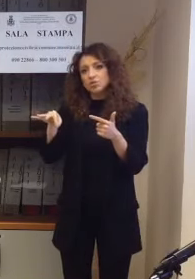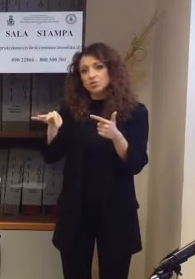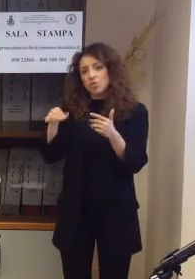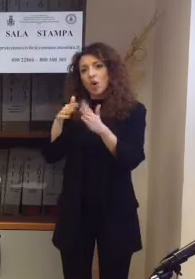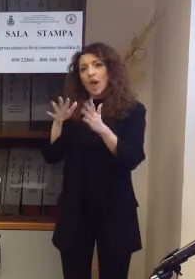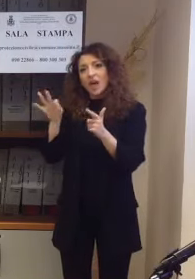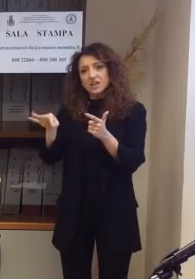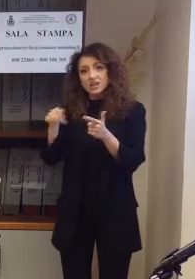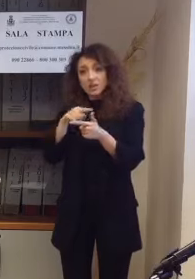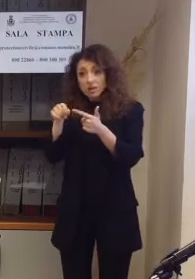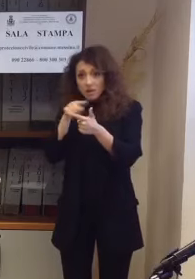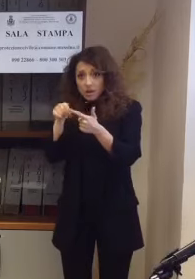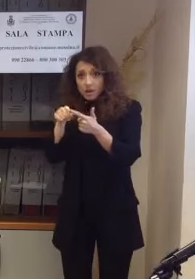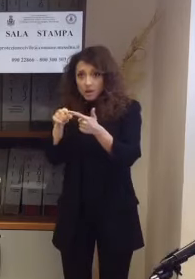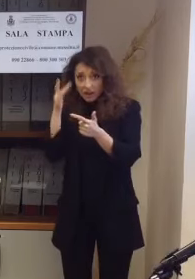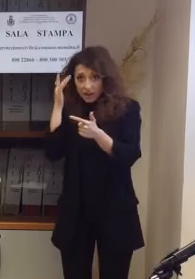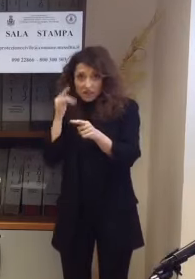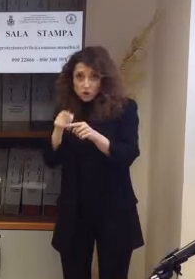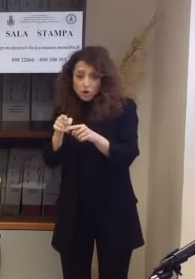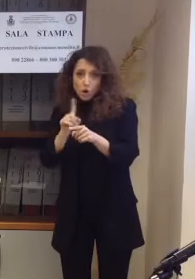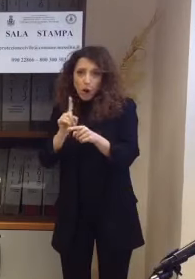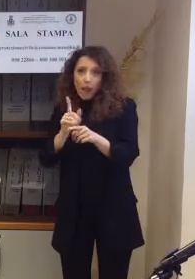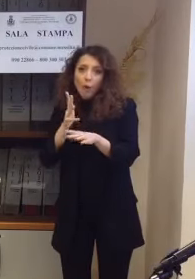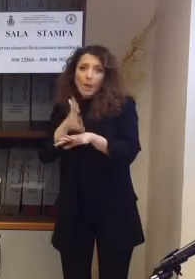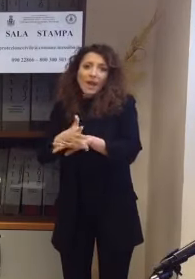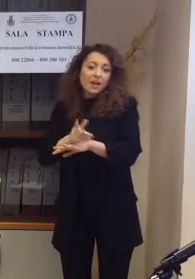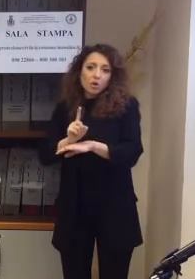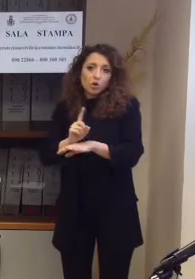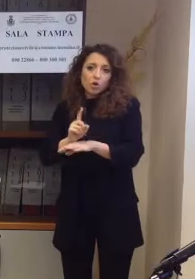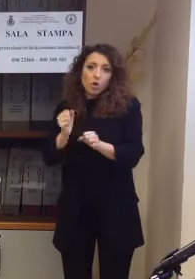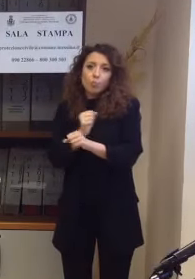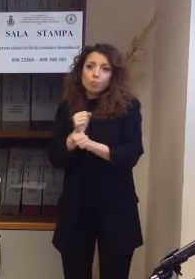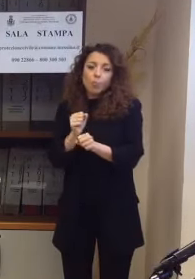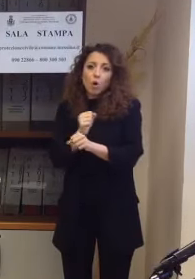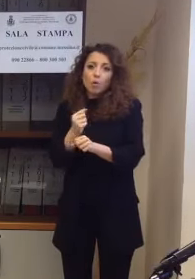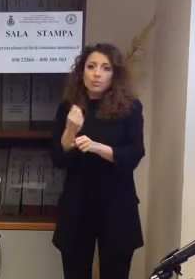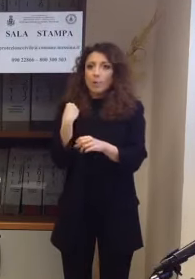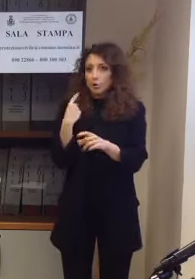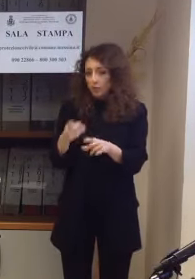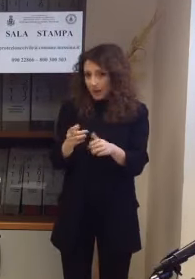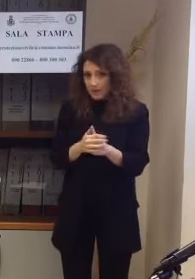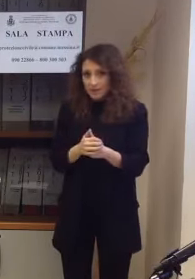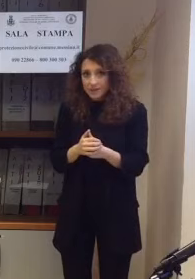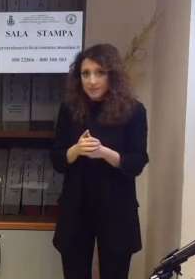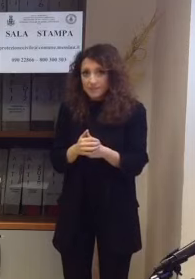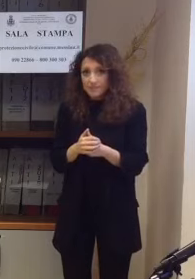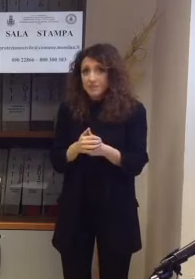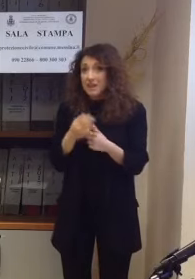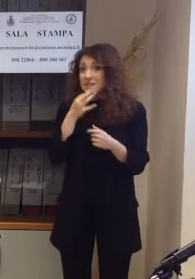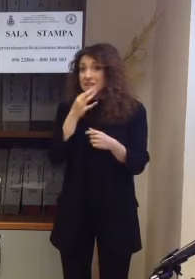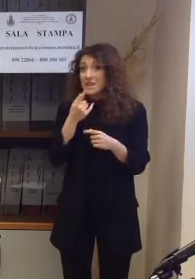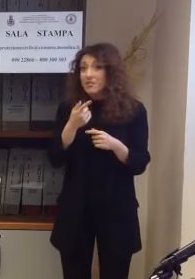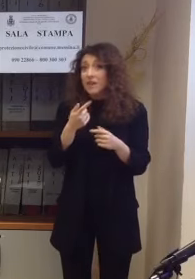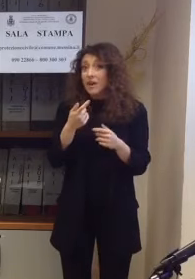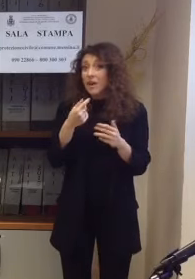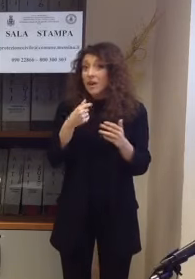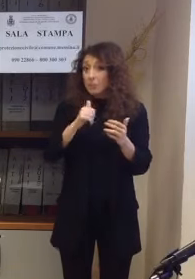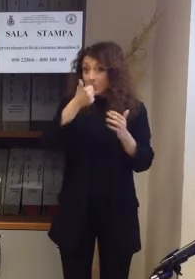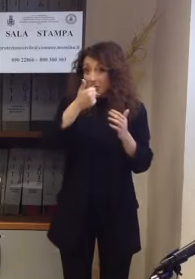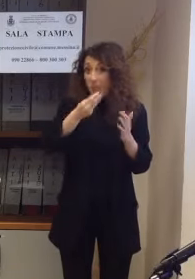dell'abitazione principale. Ecco cosa significa dichiarare il falso già per la prima misura,